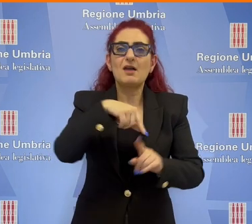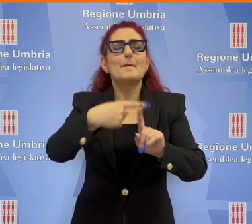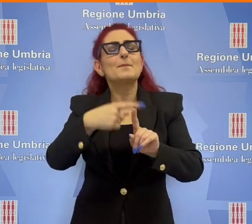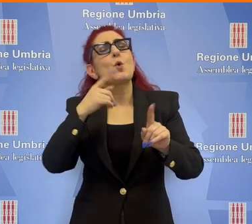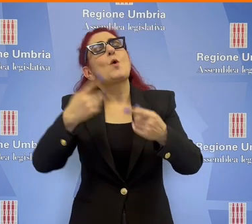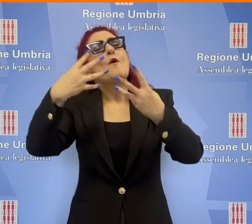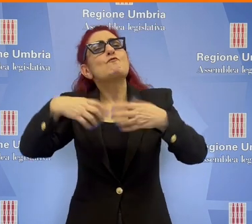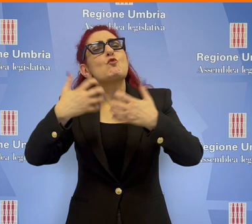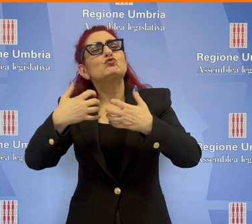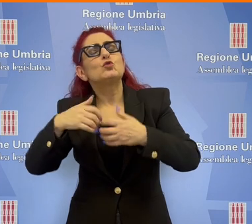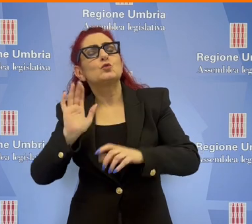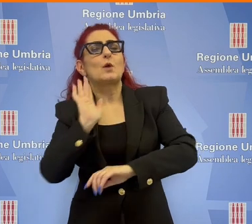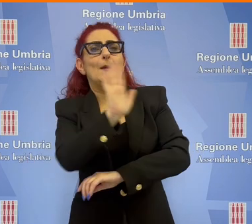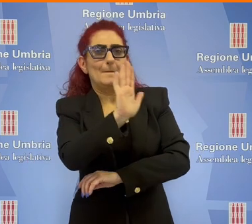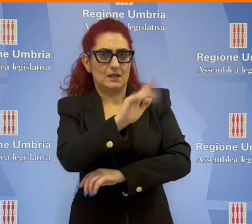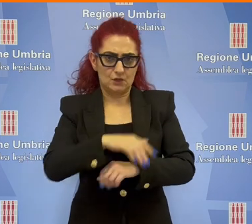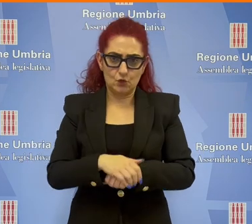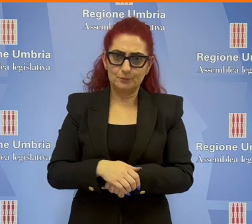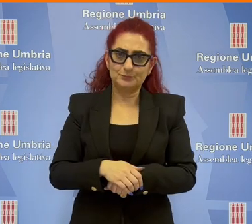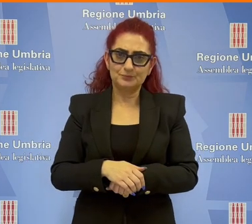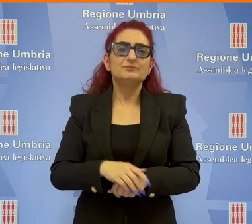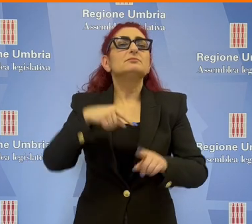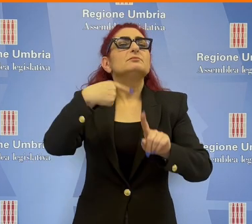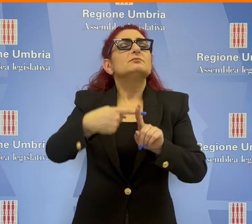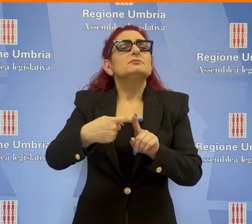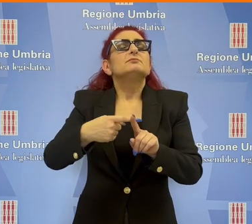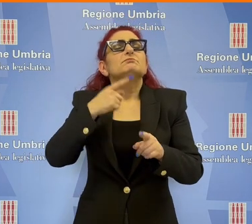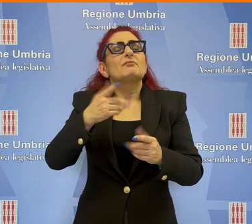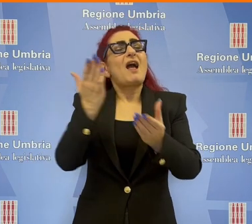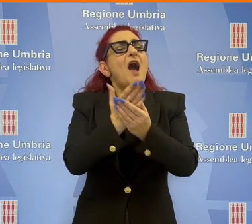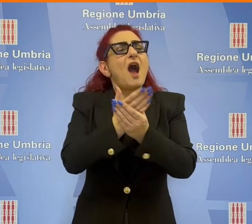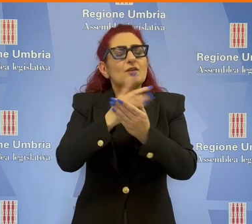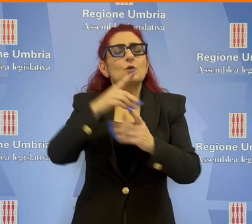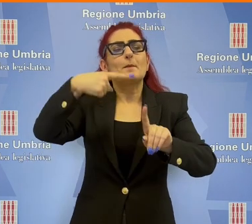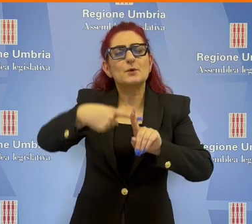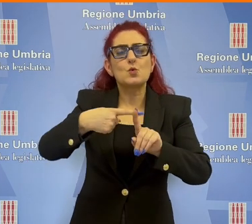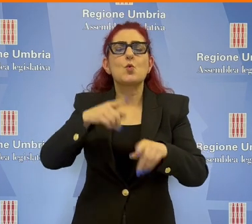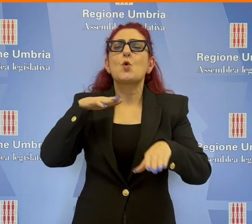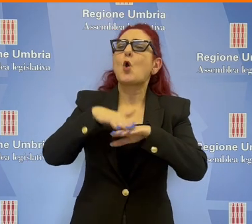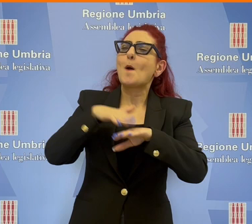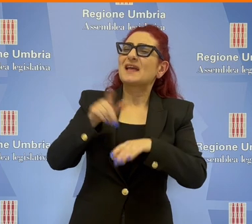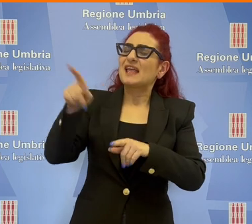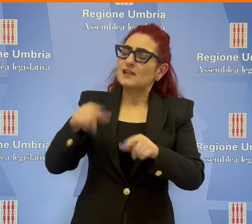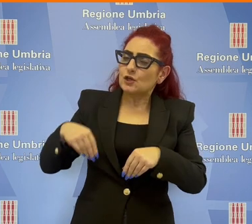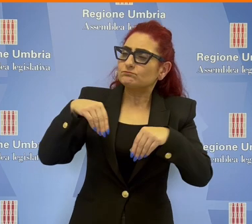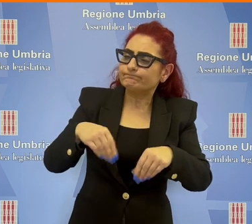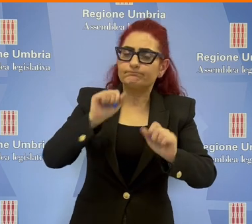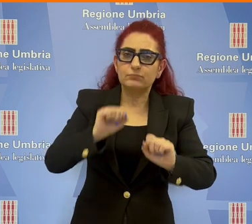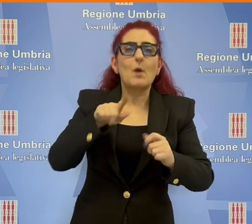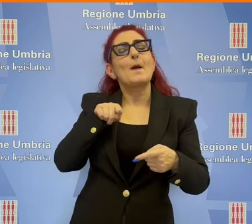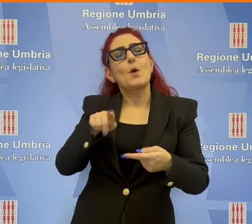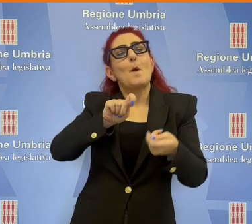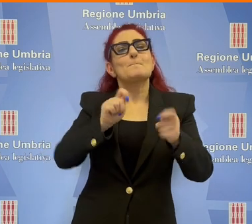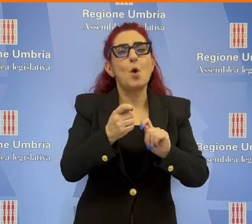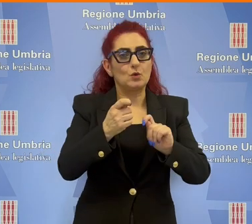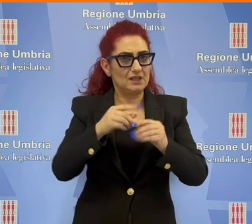su aspetti che riguardano il suo funzionamento. L'atto modifica anche le competenze di soggetti che possono prendere